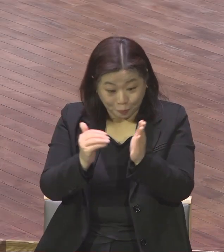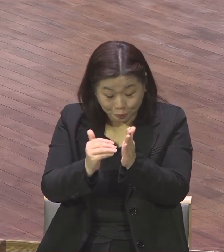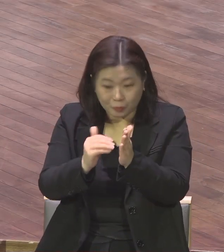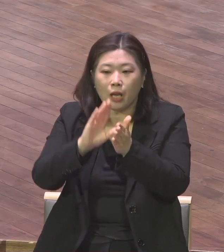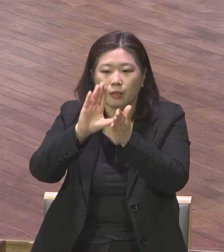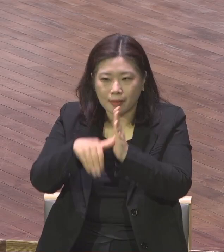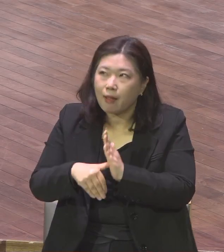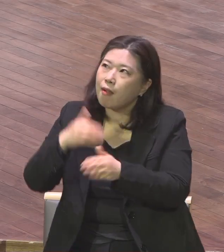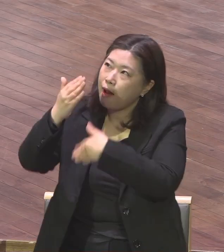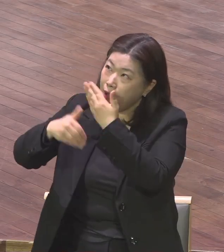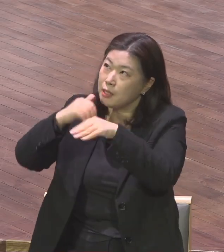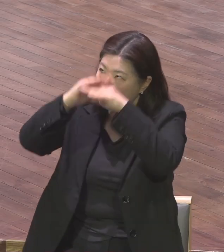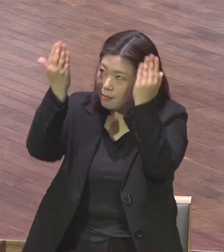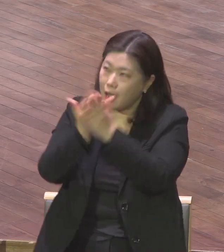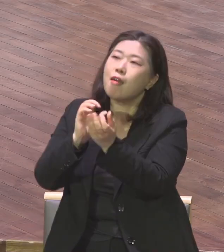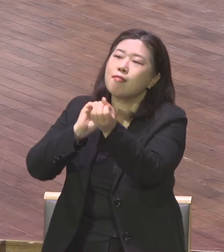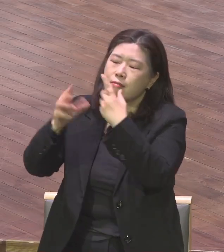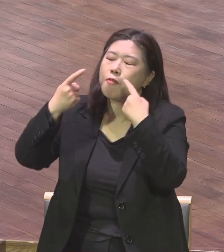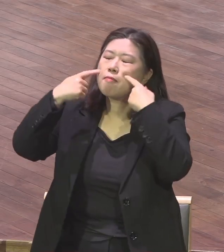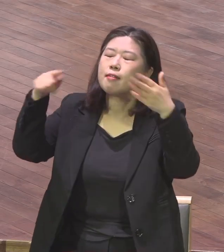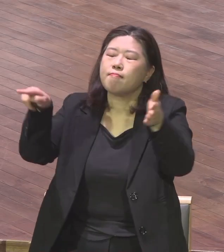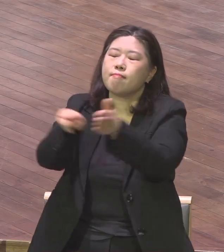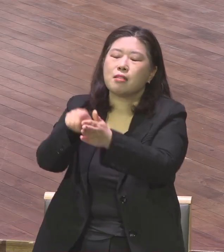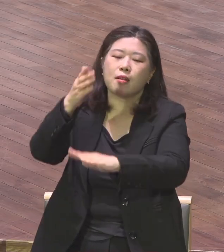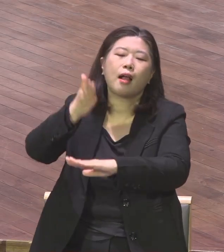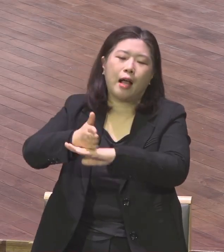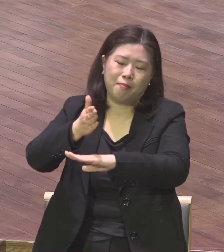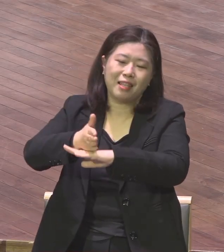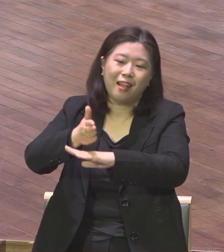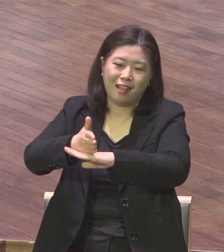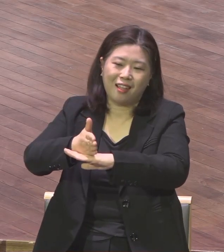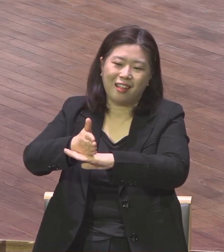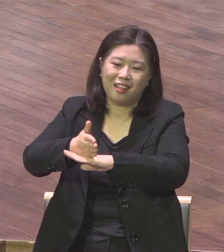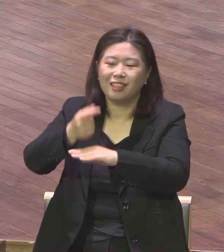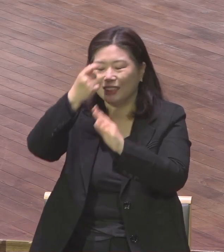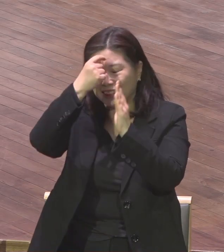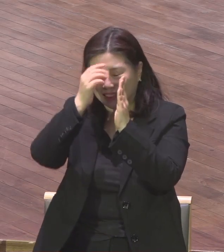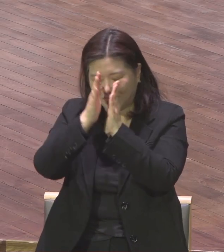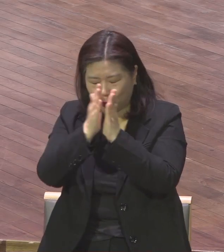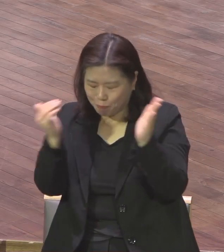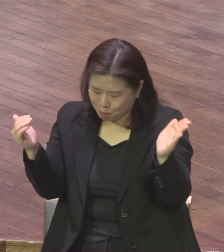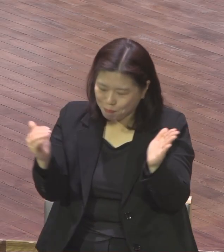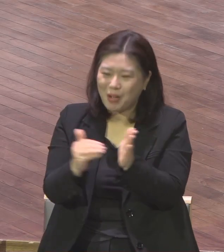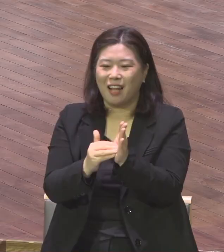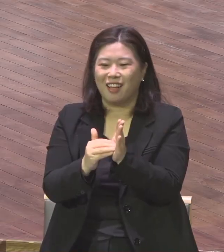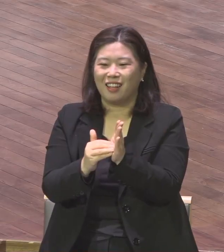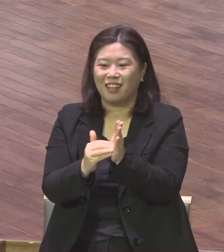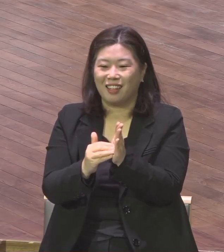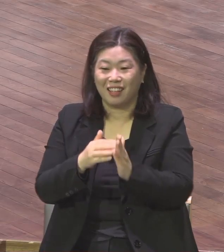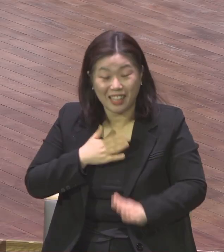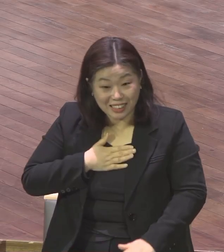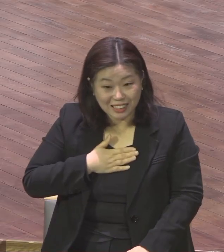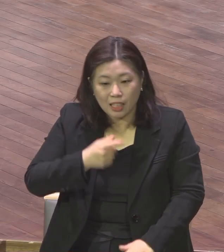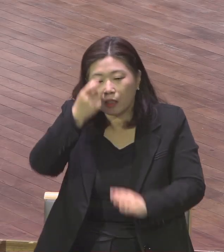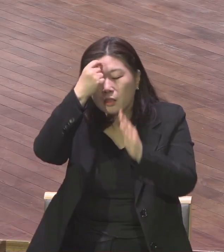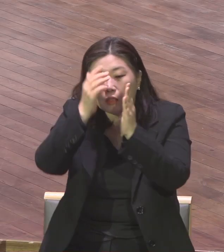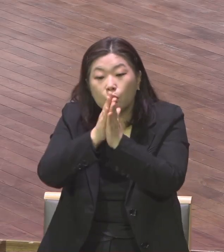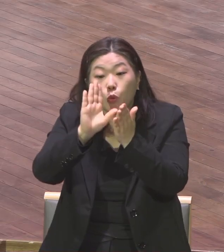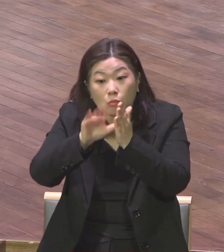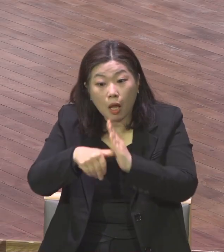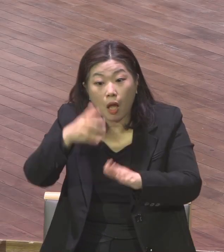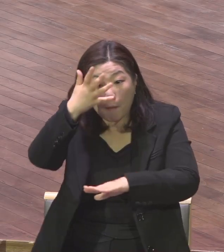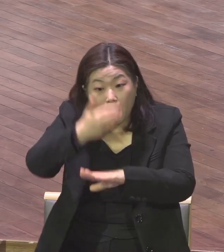감사합니다. 마지막 기도죠. 늘 기도가 끝나고 났을 때는 감사하고 끝내시 바랍니다. 하나님 감사합니다. 이